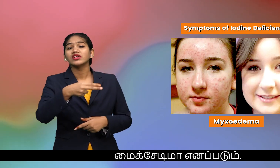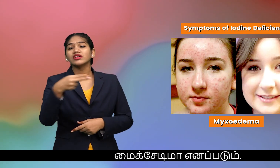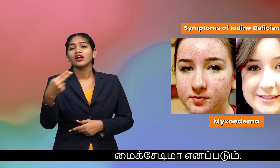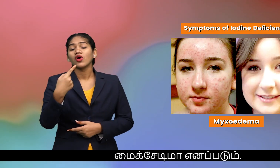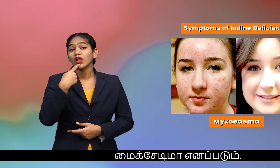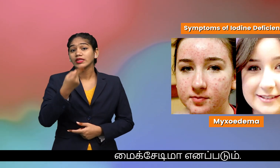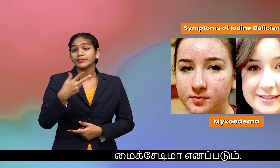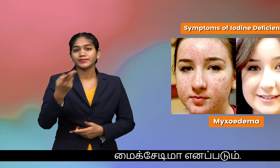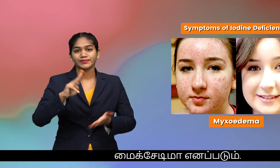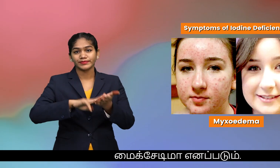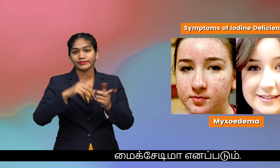எனப்படும்.